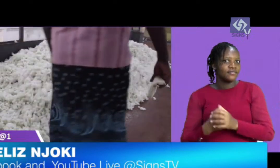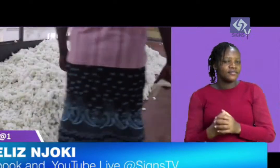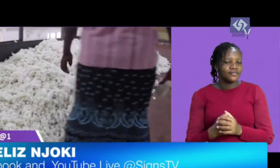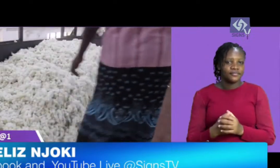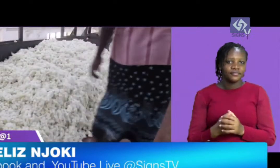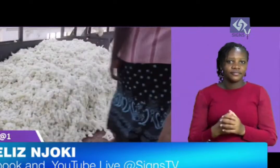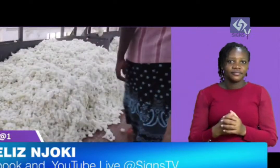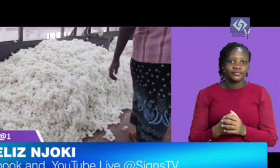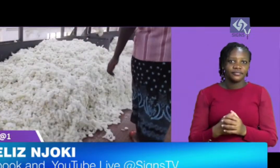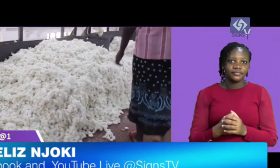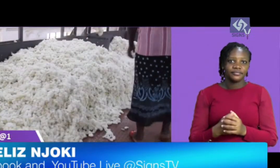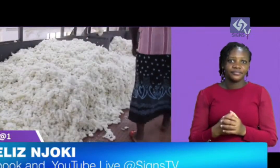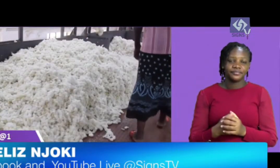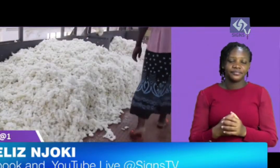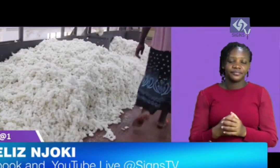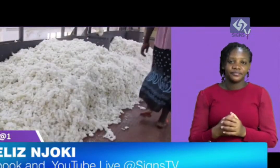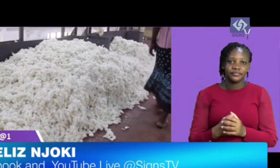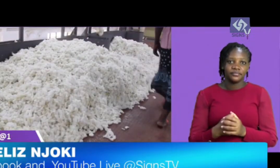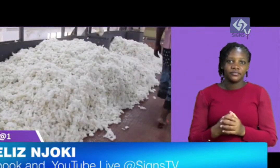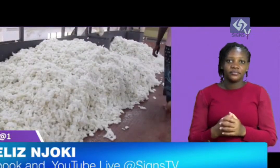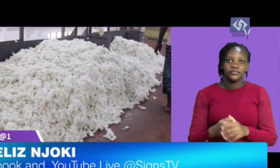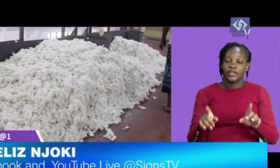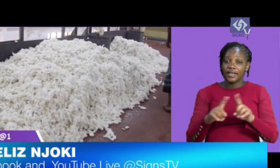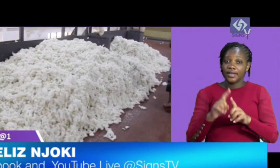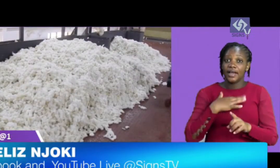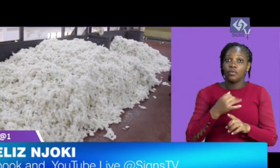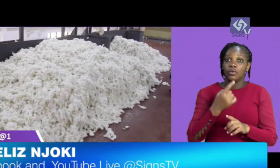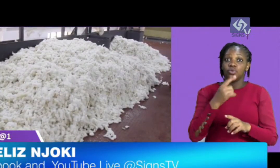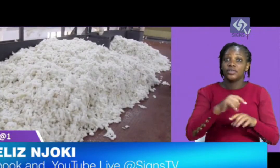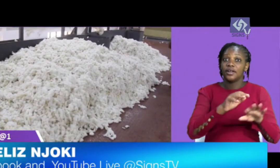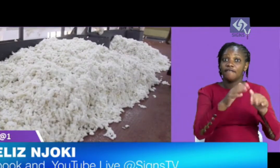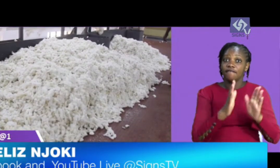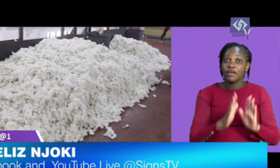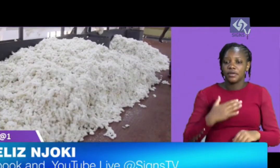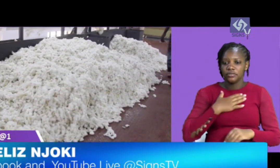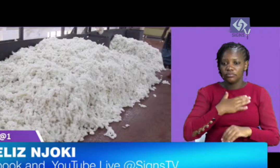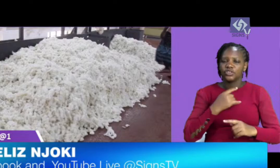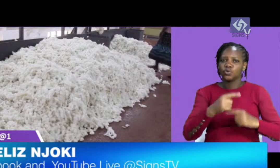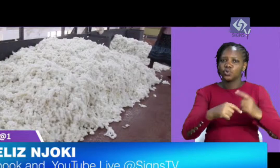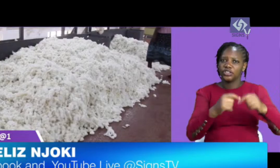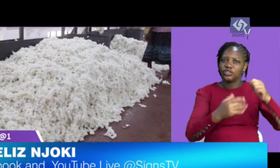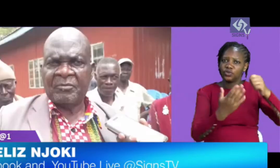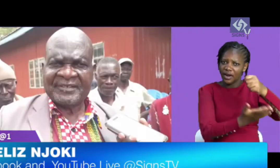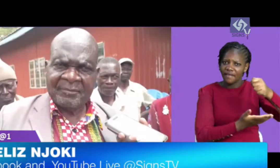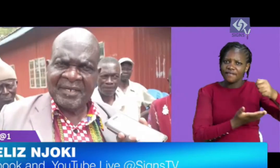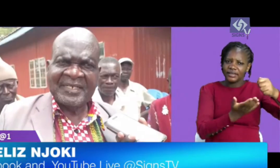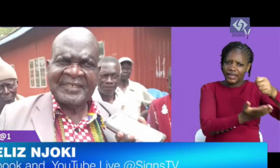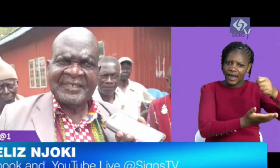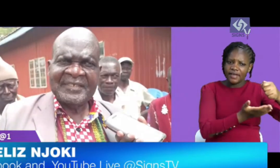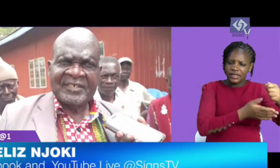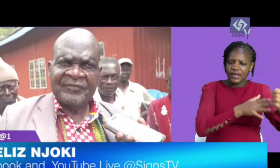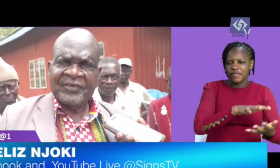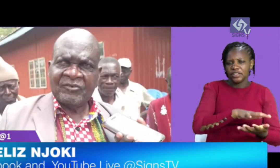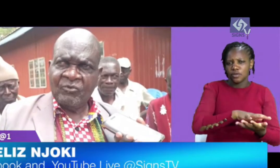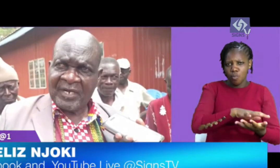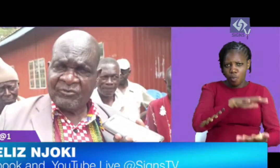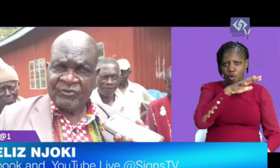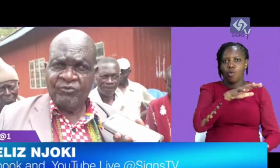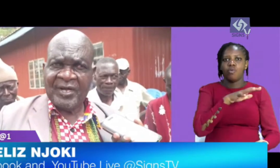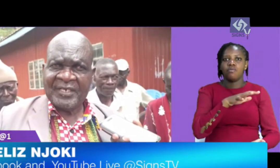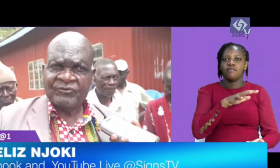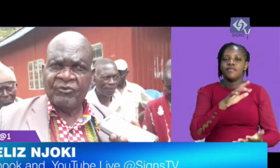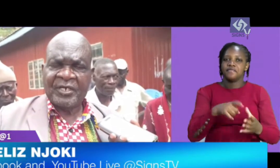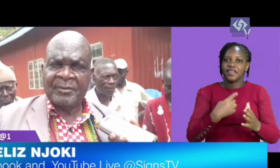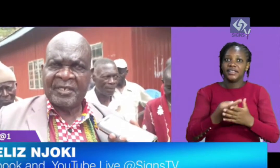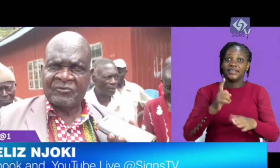kunyesha. Na namwambia wakulima wakati huu muendelee na kuvuna pamba kwa wingi kwa mashamba. Kifika tu wakati